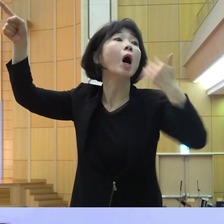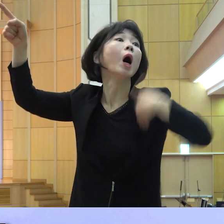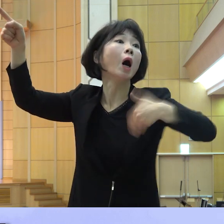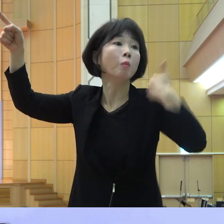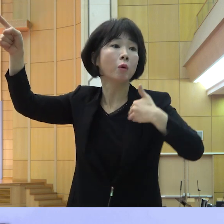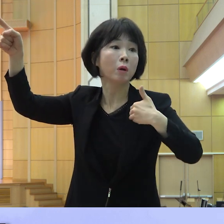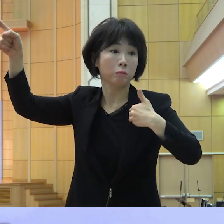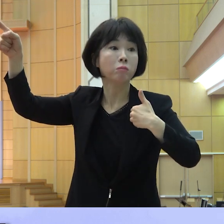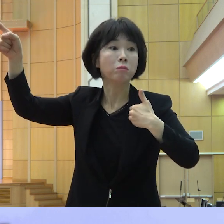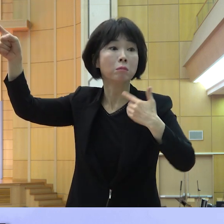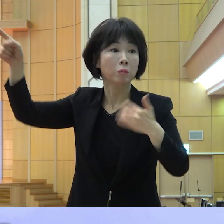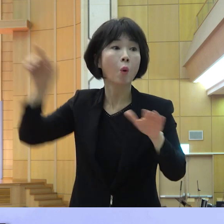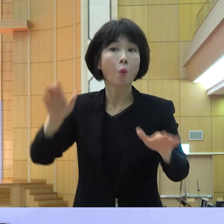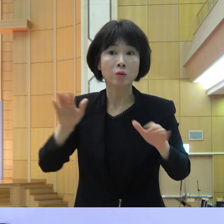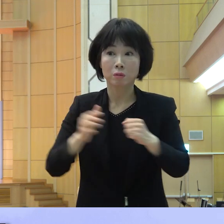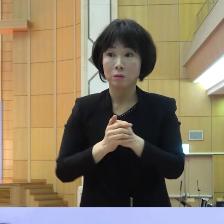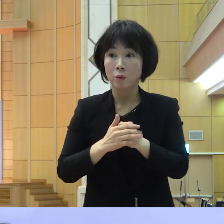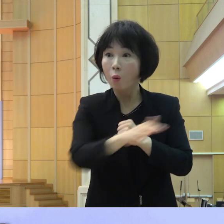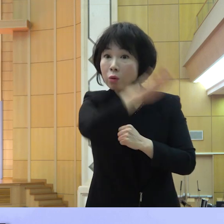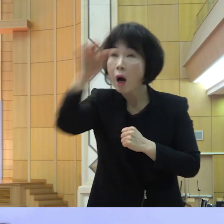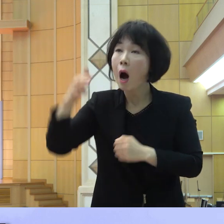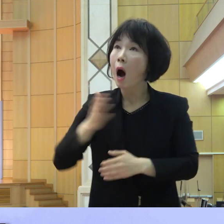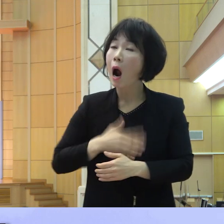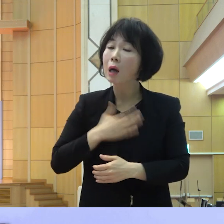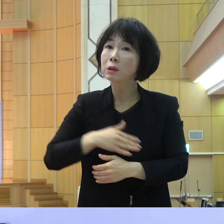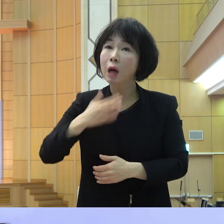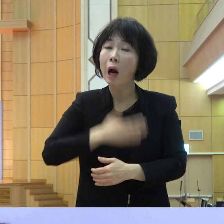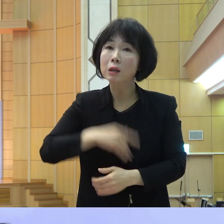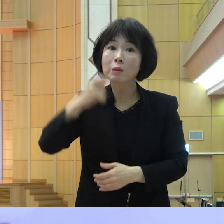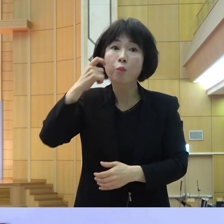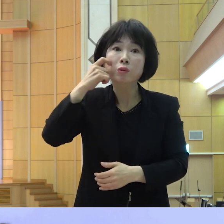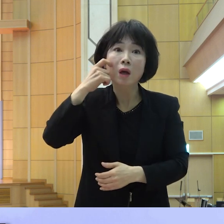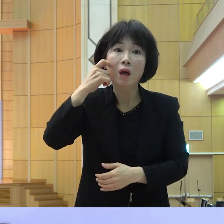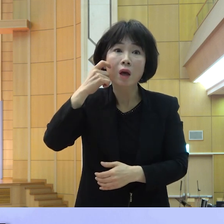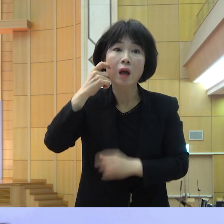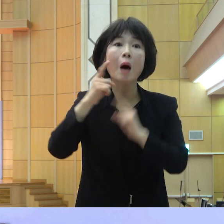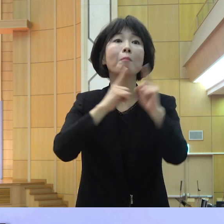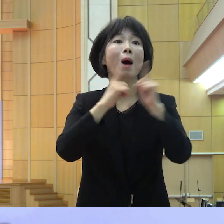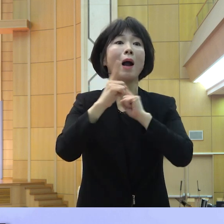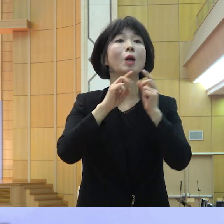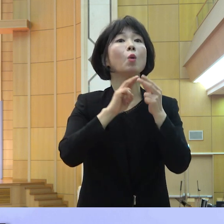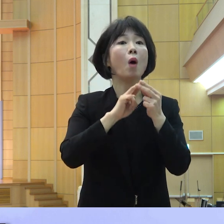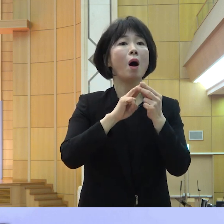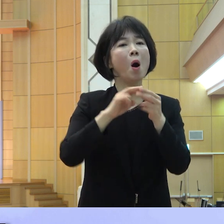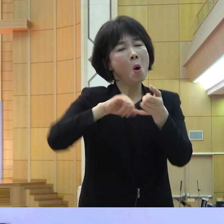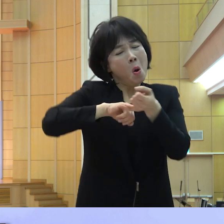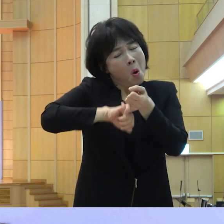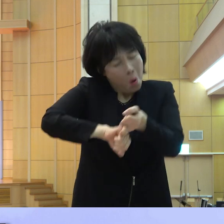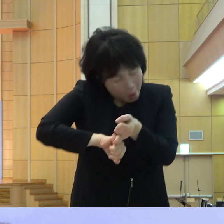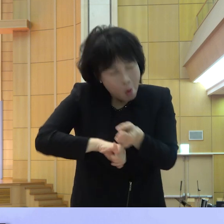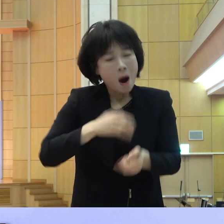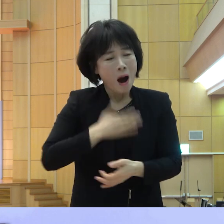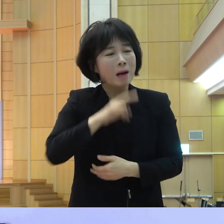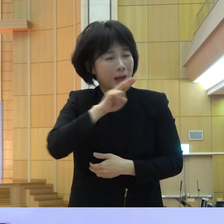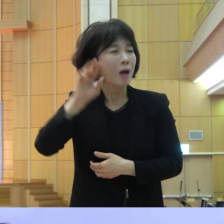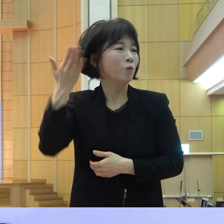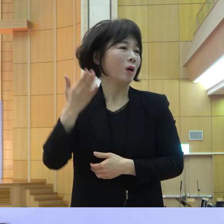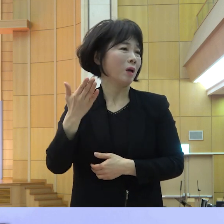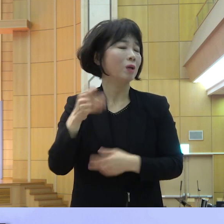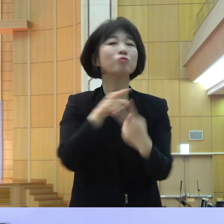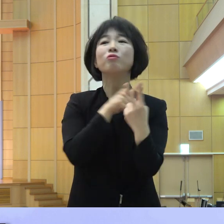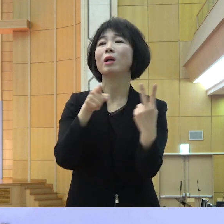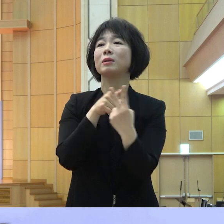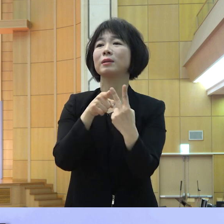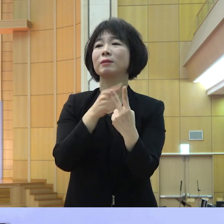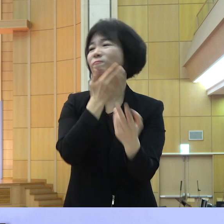거예요. 오늘 알지 못했다는 말과 알아야 된다는 말에